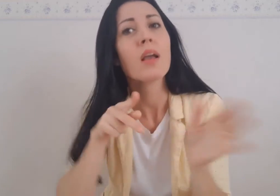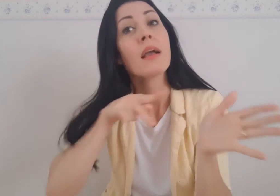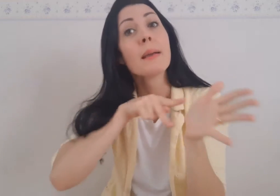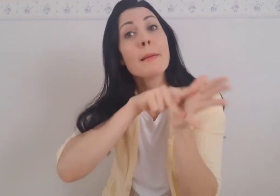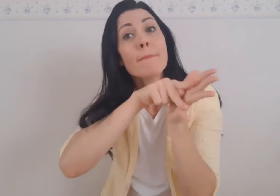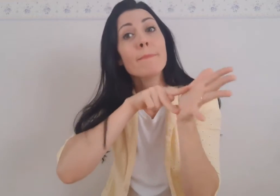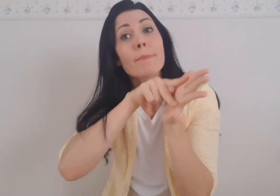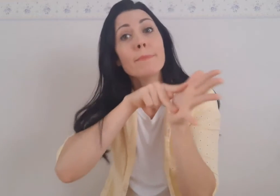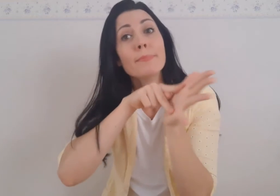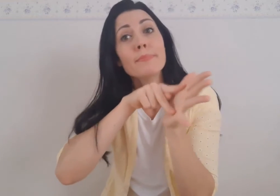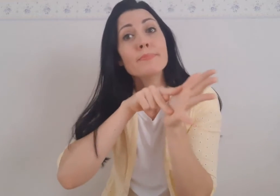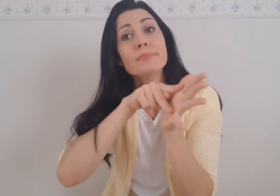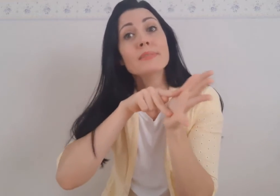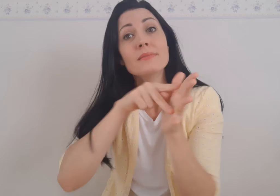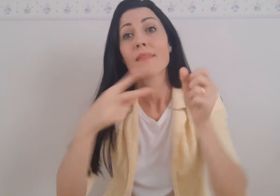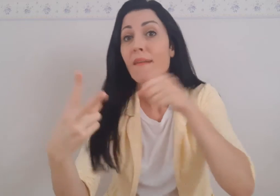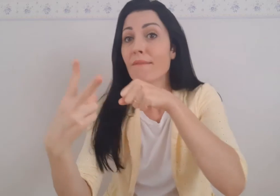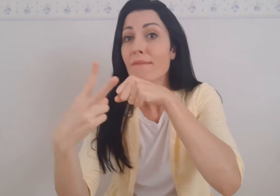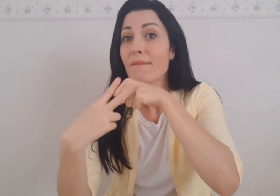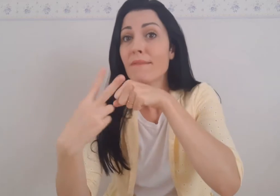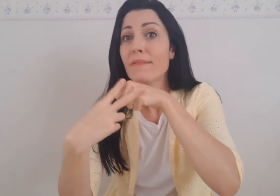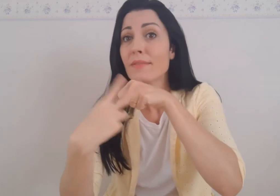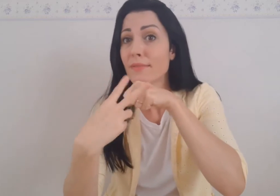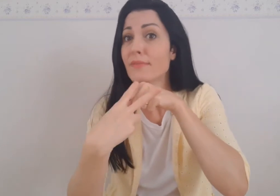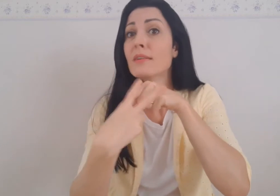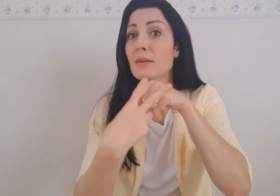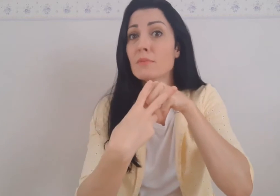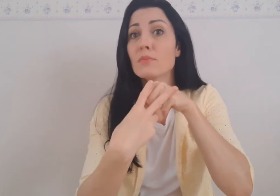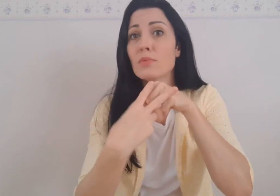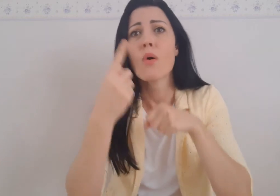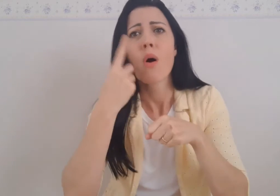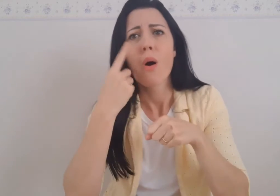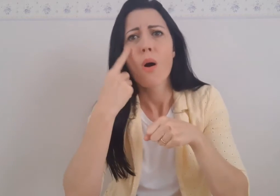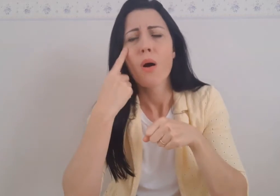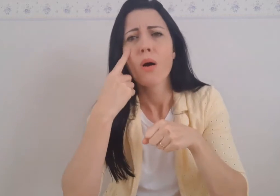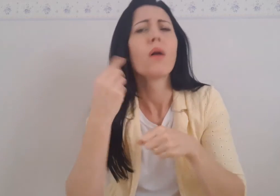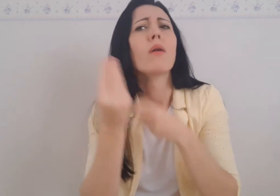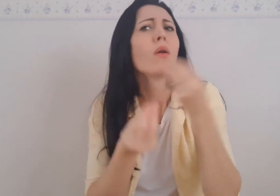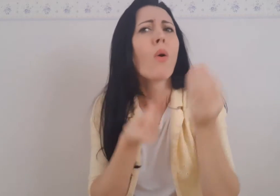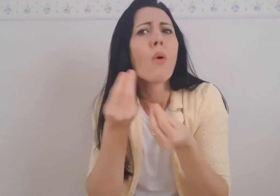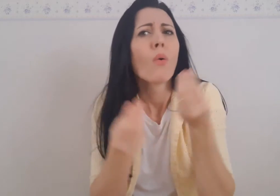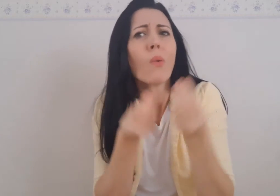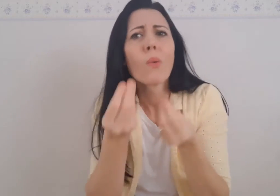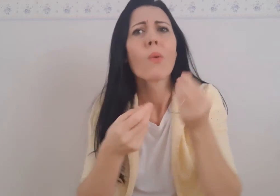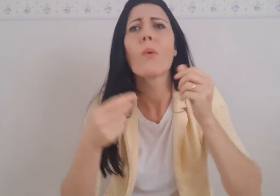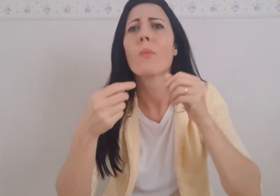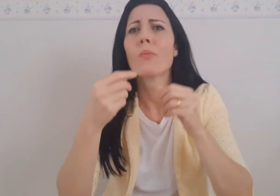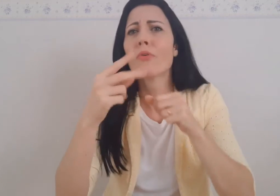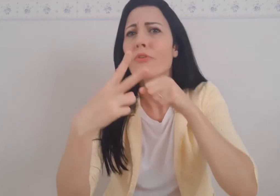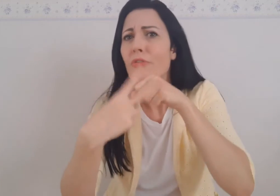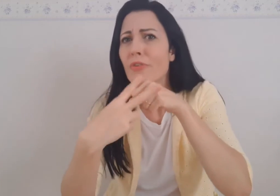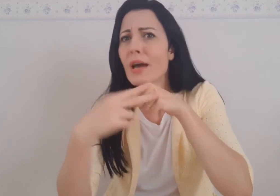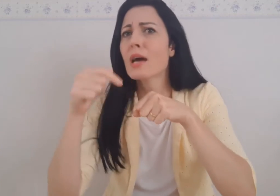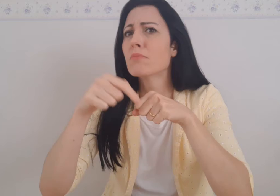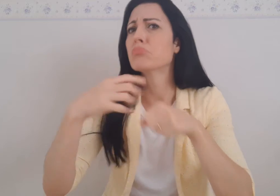Tarefa, o que é? Pesquisar verbos. Vocês vão observar como o verbo